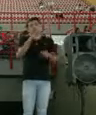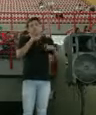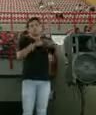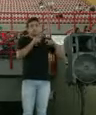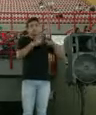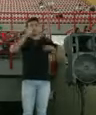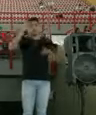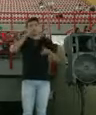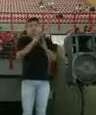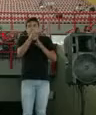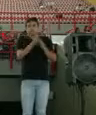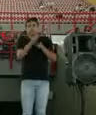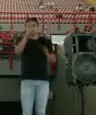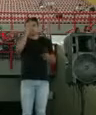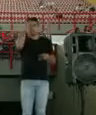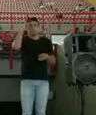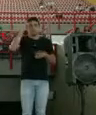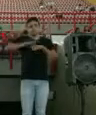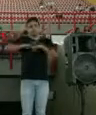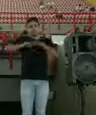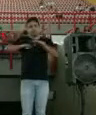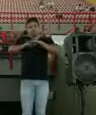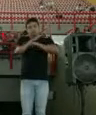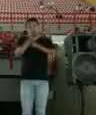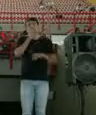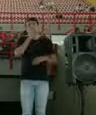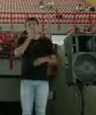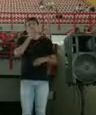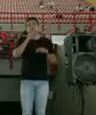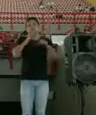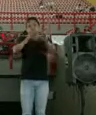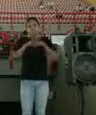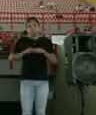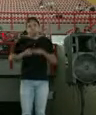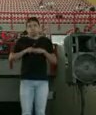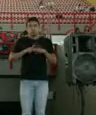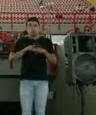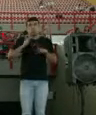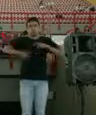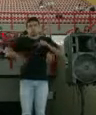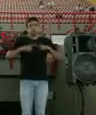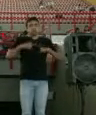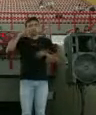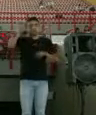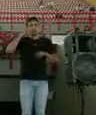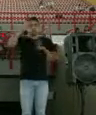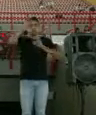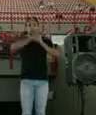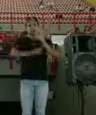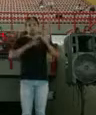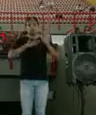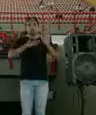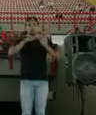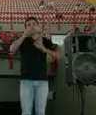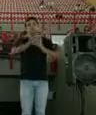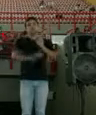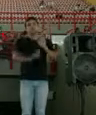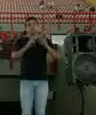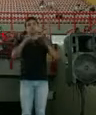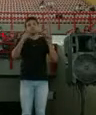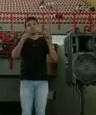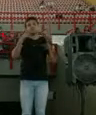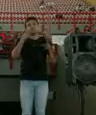recomendações científicas para tal prática. Isso impede você de executá-la? Não, é um direito seu. Certo?